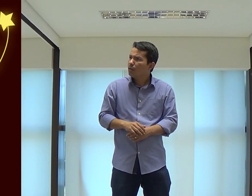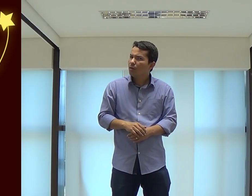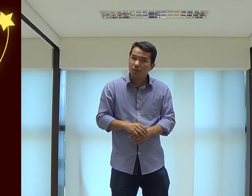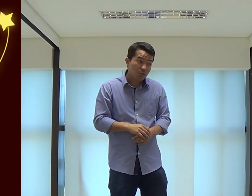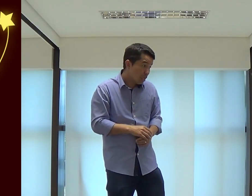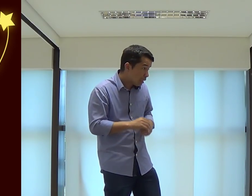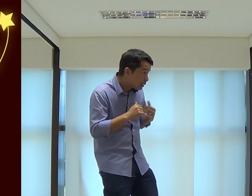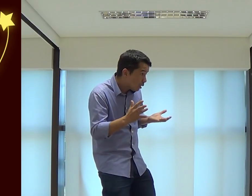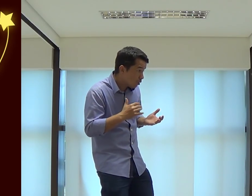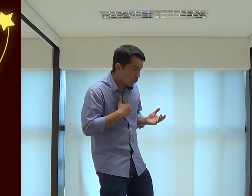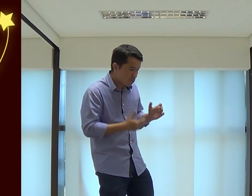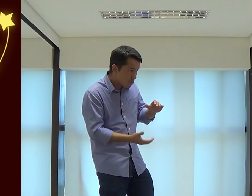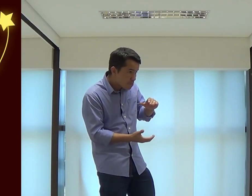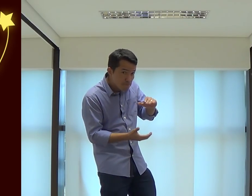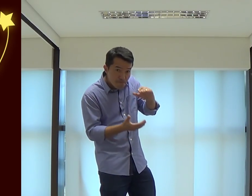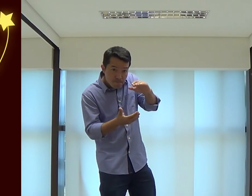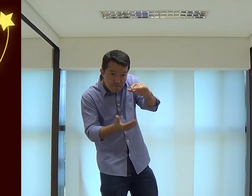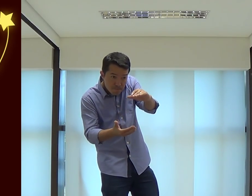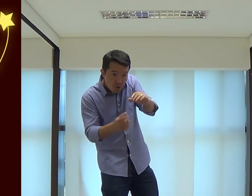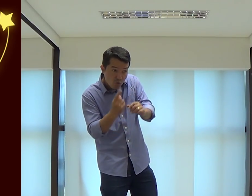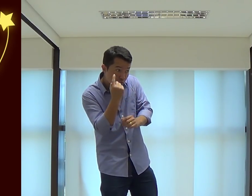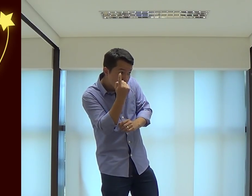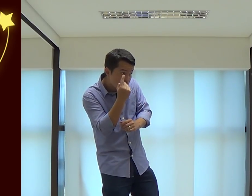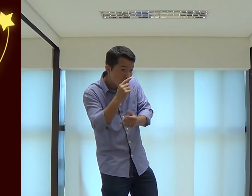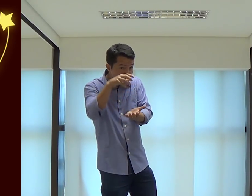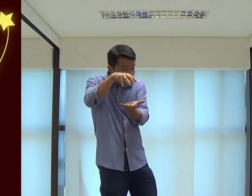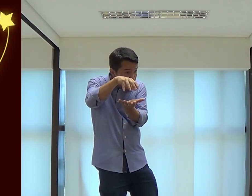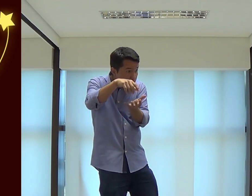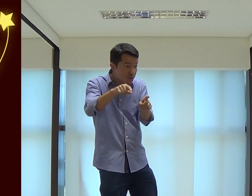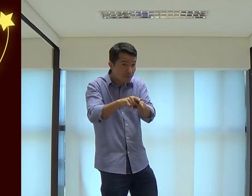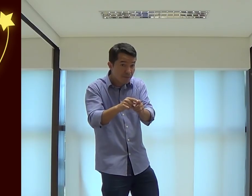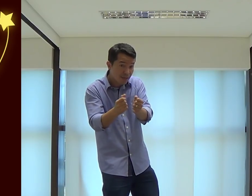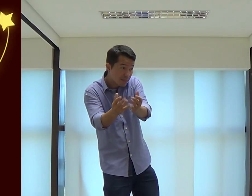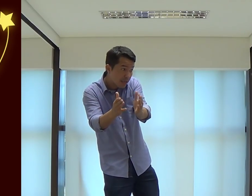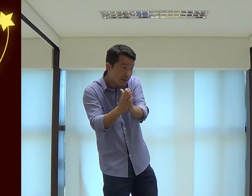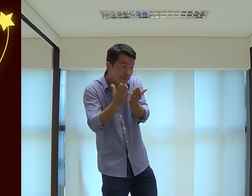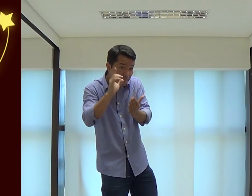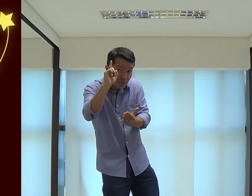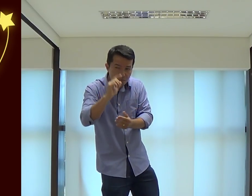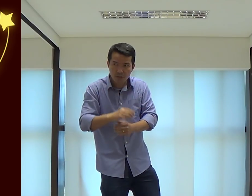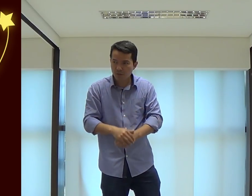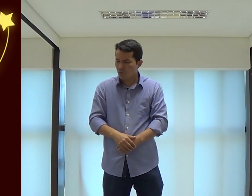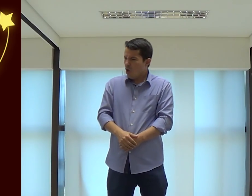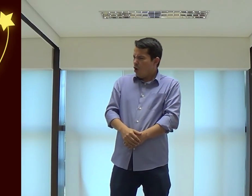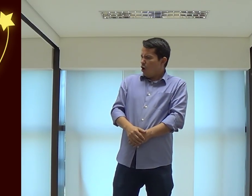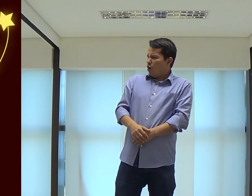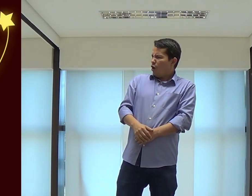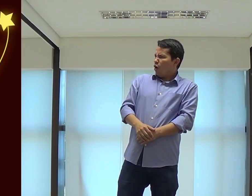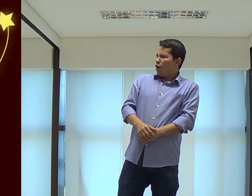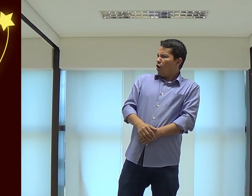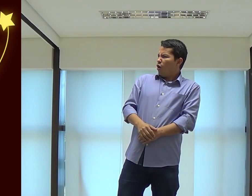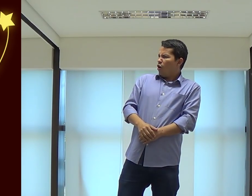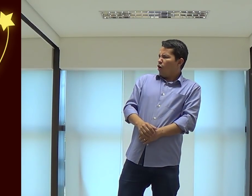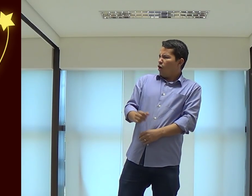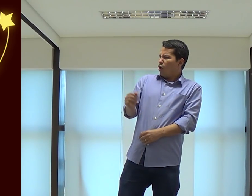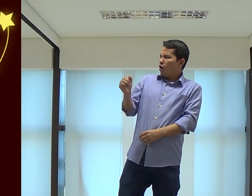sabe? Então, eu tava com a ideia de dar um para eles, né? E daí dar uma Bíblia junto. Eu fiquei olhando,